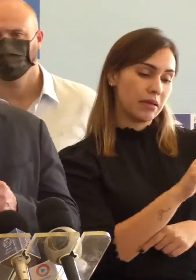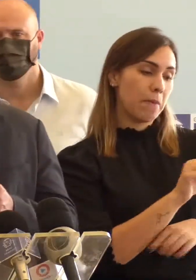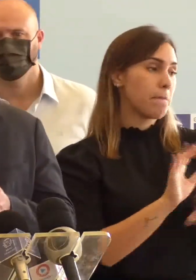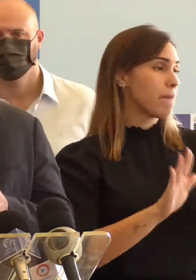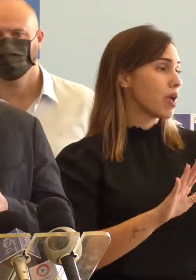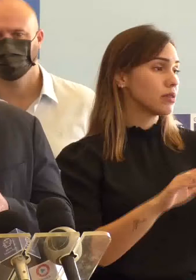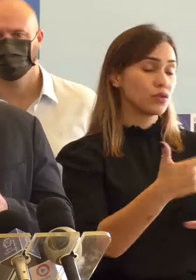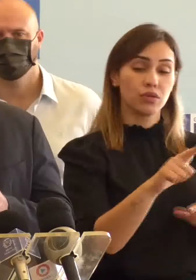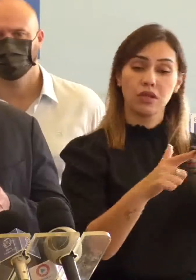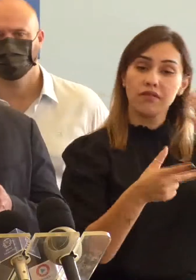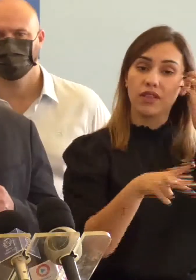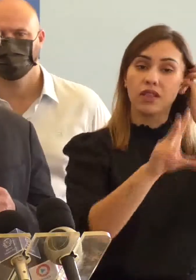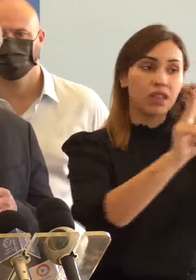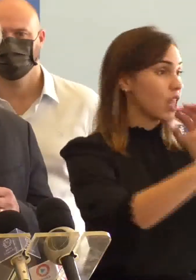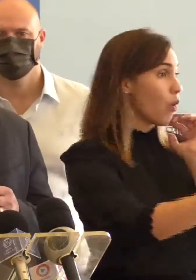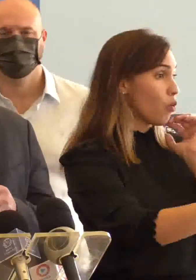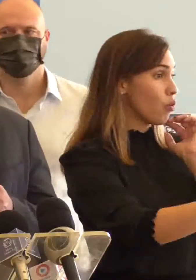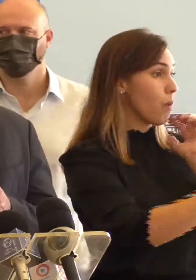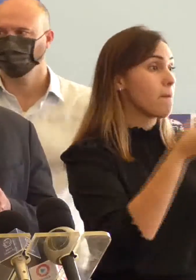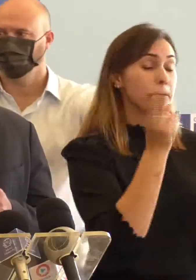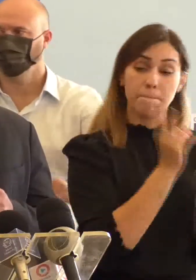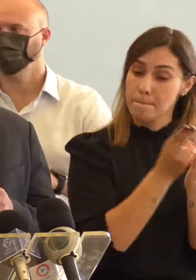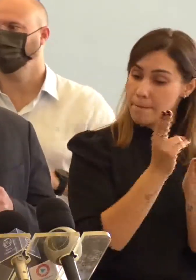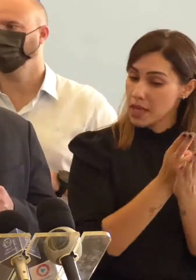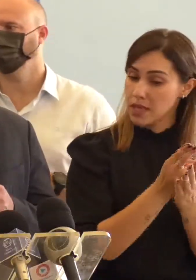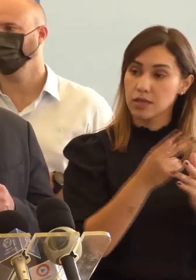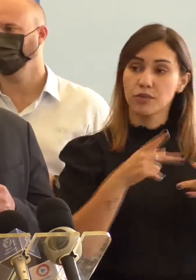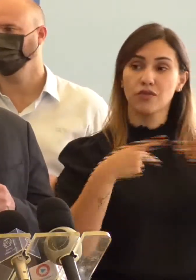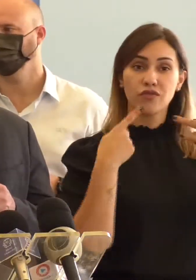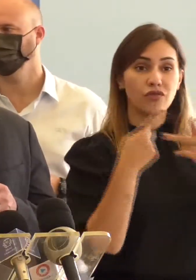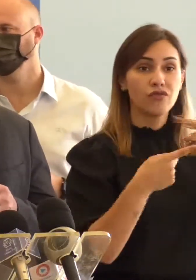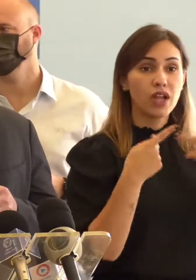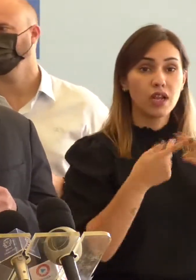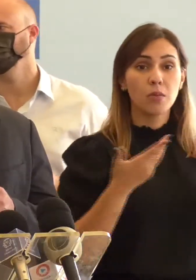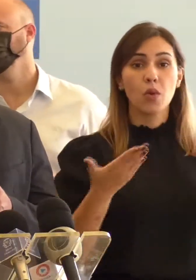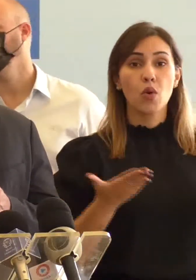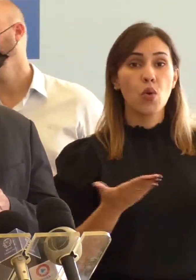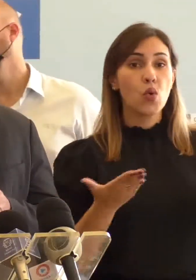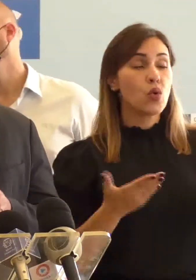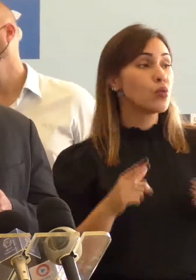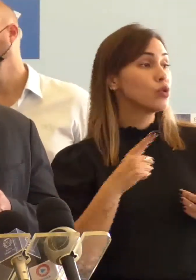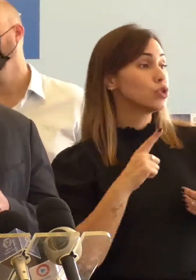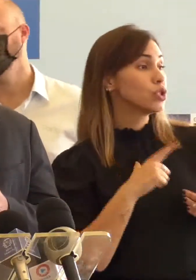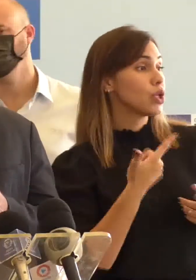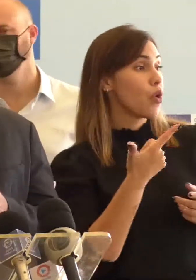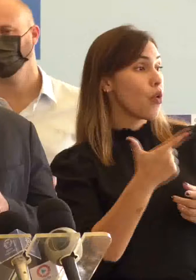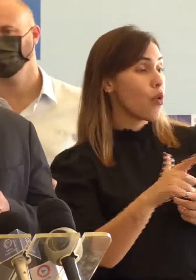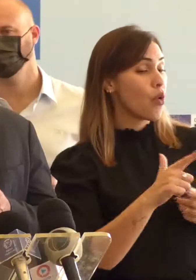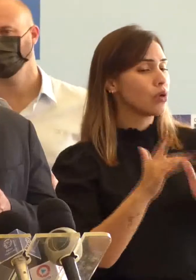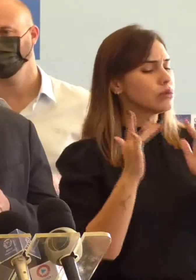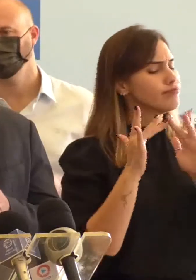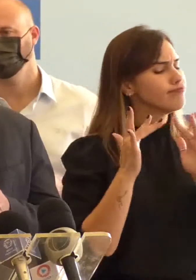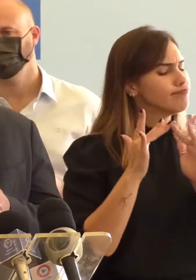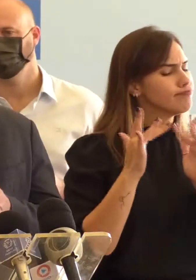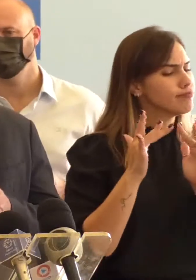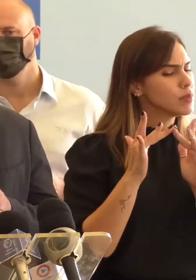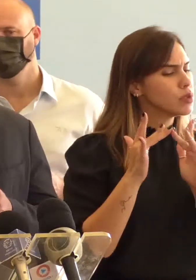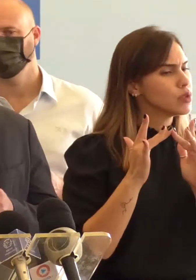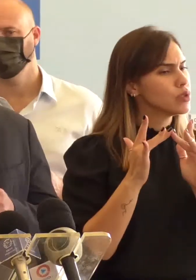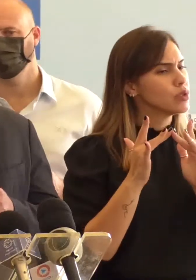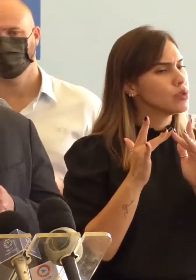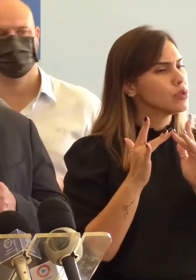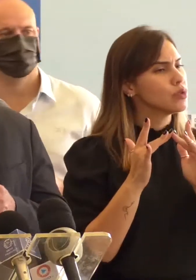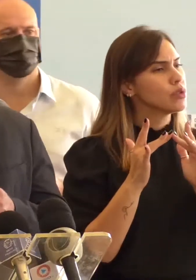não recebi nenhum não. Nós continuamos falando, né, hoje vou ter uma outra investida com a embaixada,